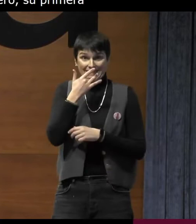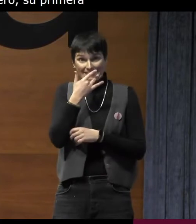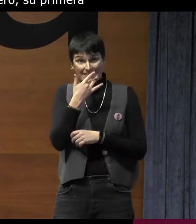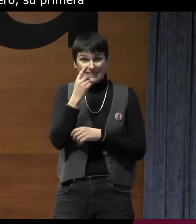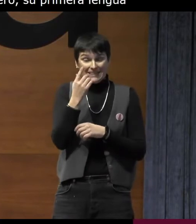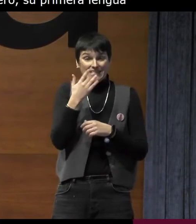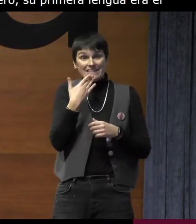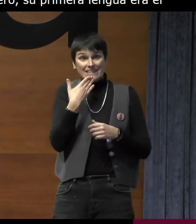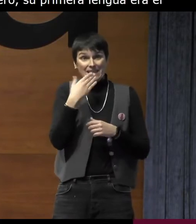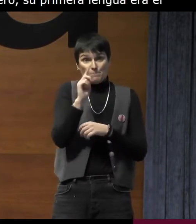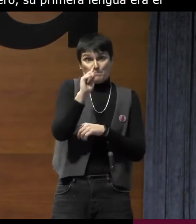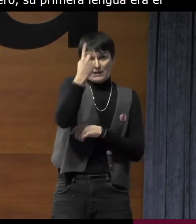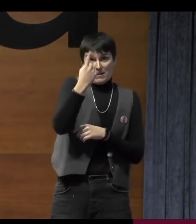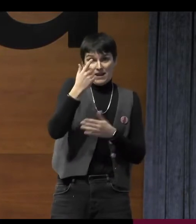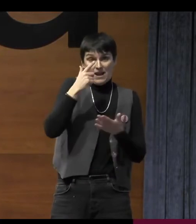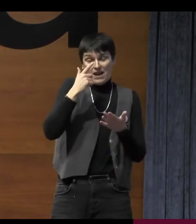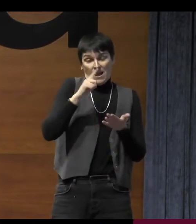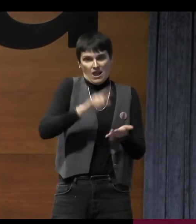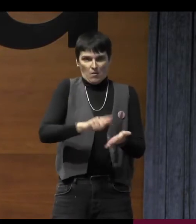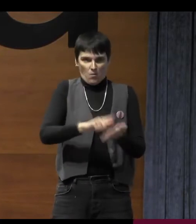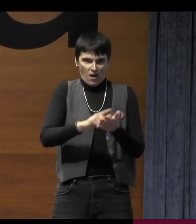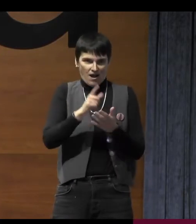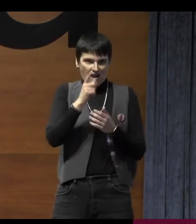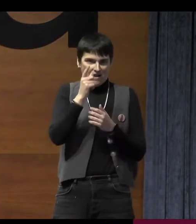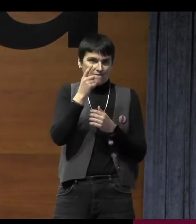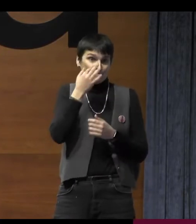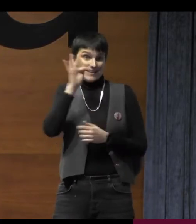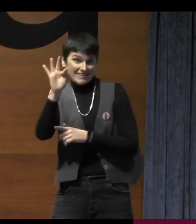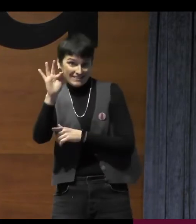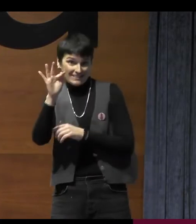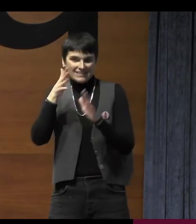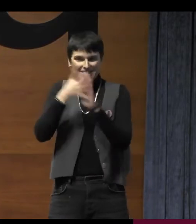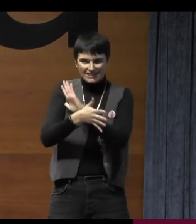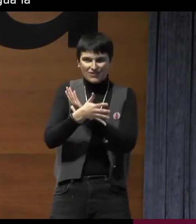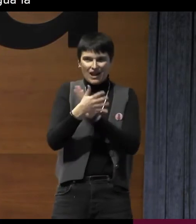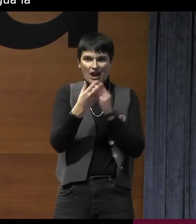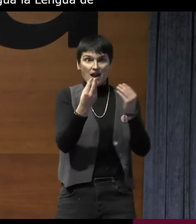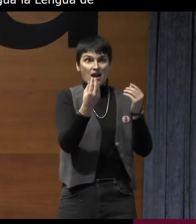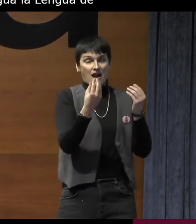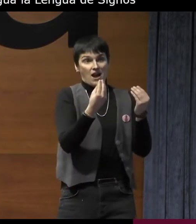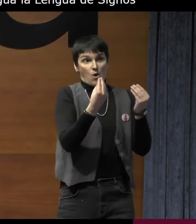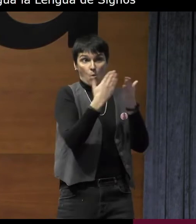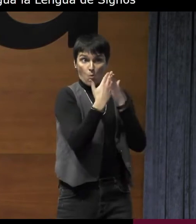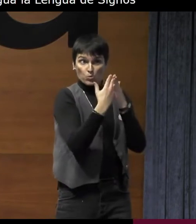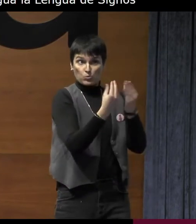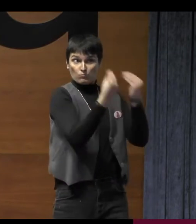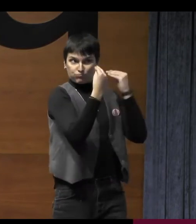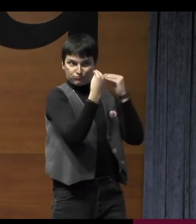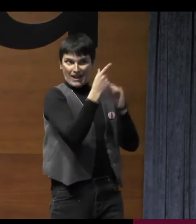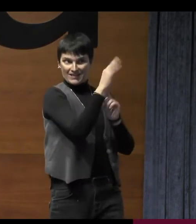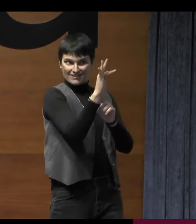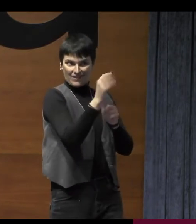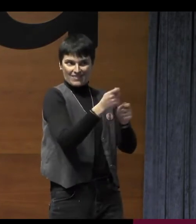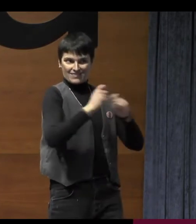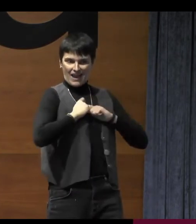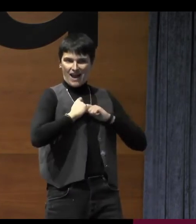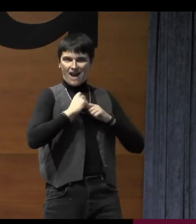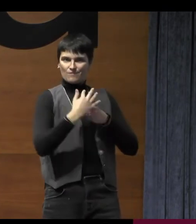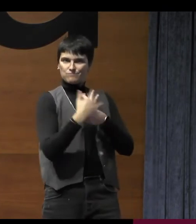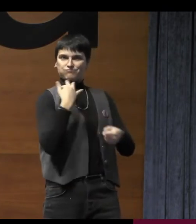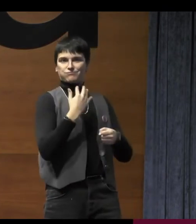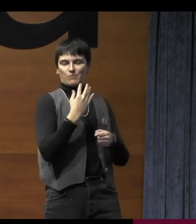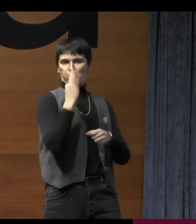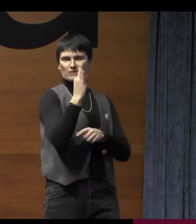era la primera lengua, la lengua de signos francesa. En el caso de que la primera lengua sea el